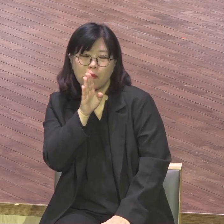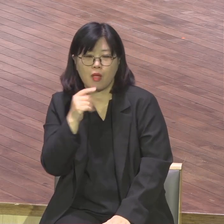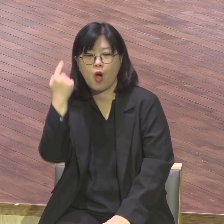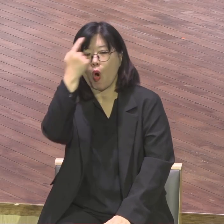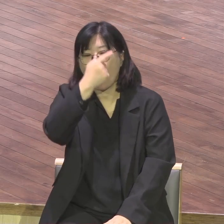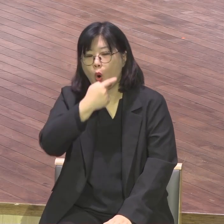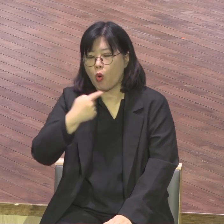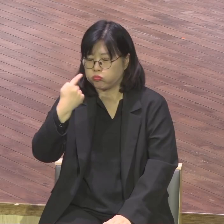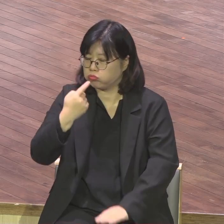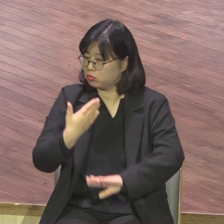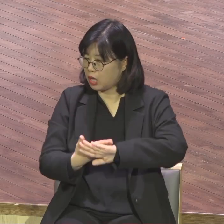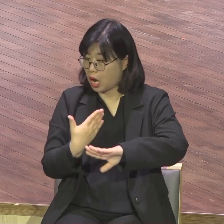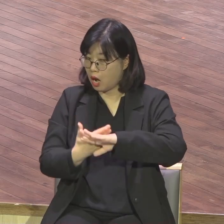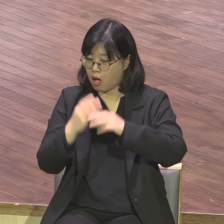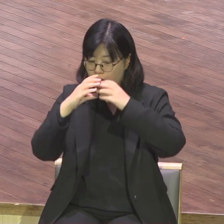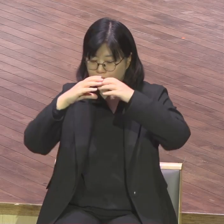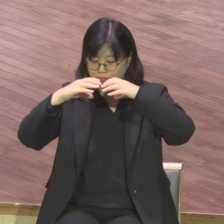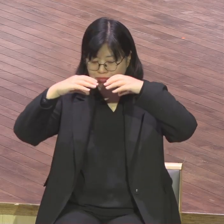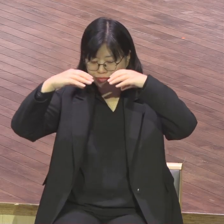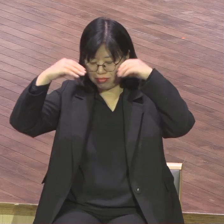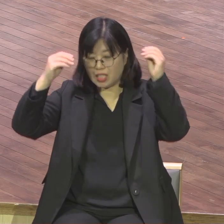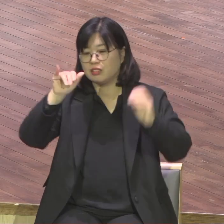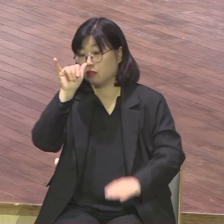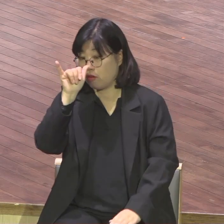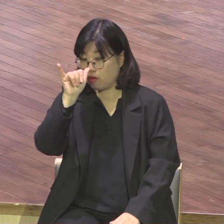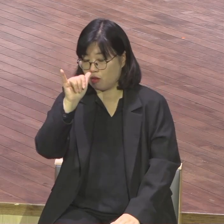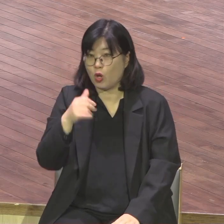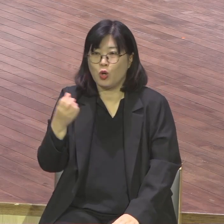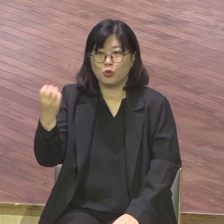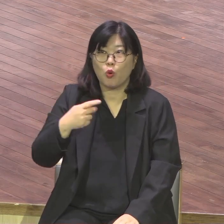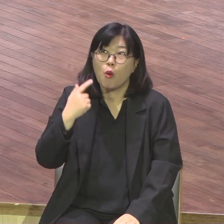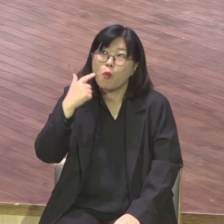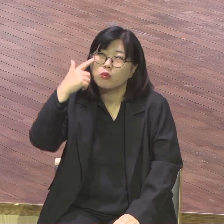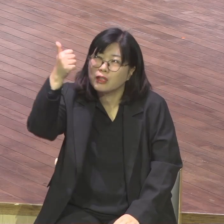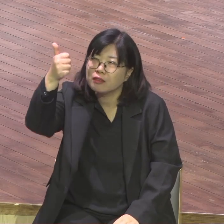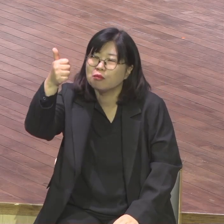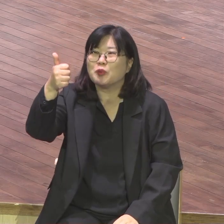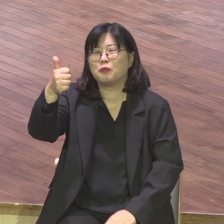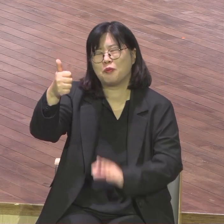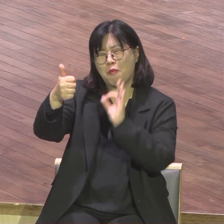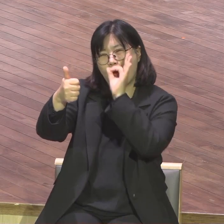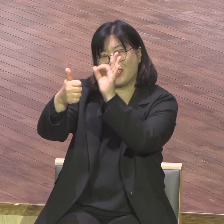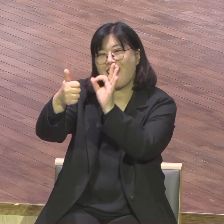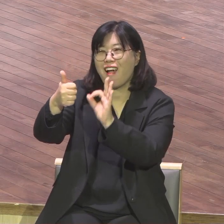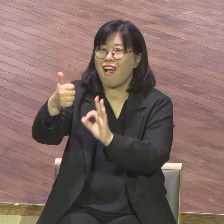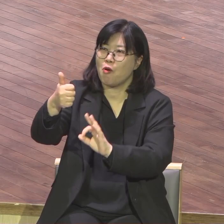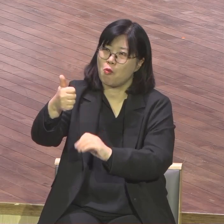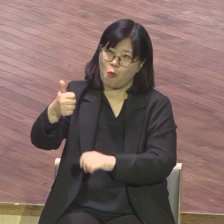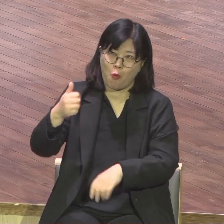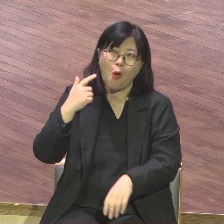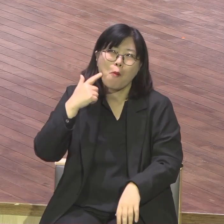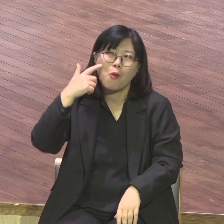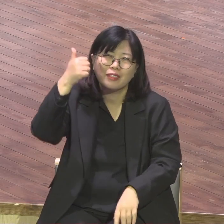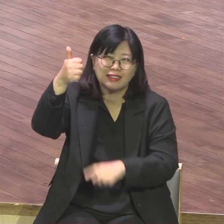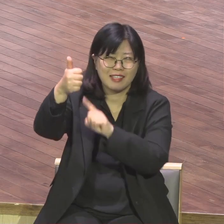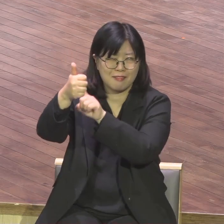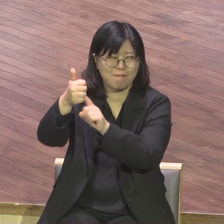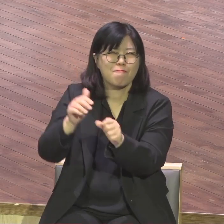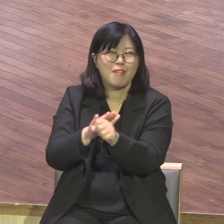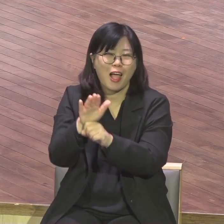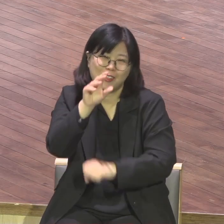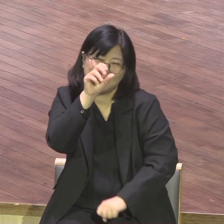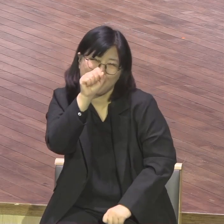정말로 목사를 생각하구나. 느끼잖아요. 느끼잖아요. 근데 안 좋아하면서 하는 건 느끼잖아요.